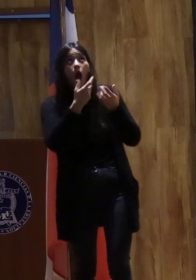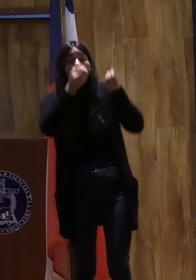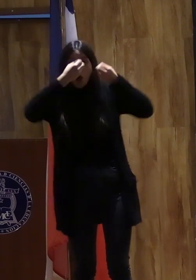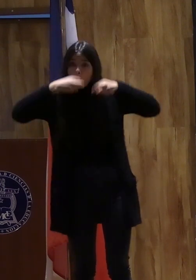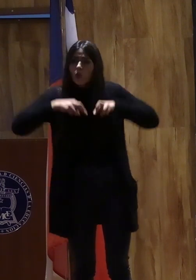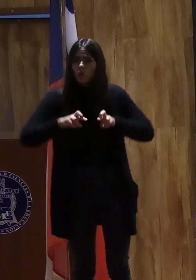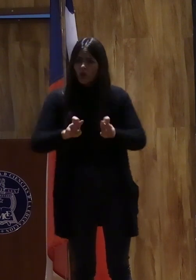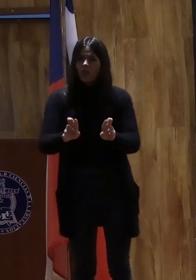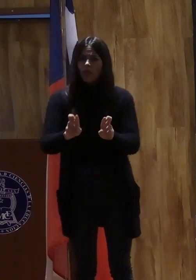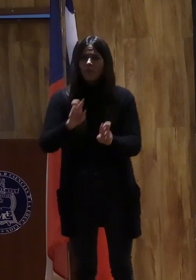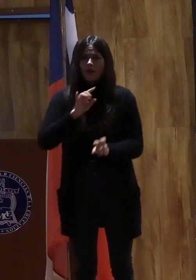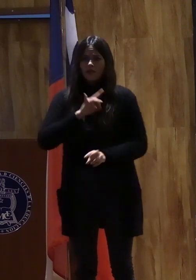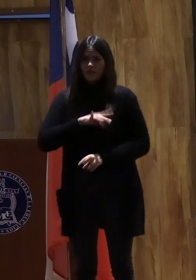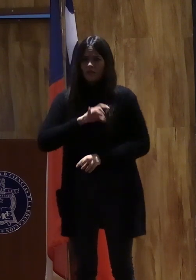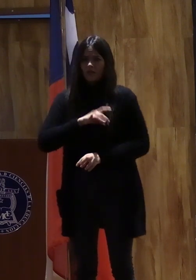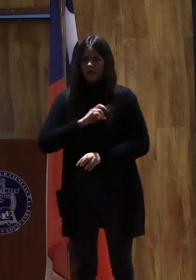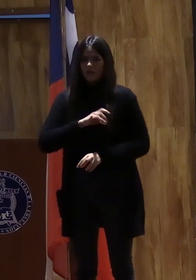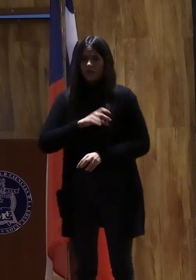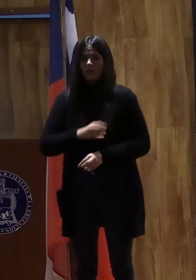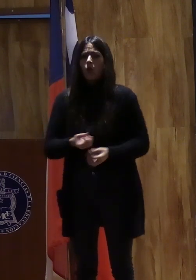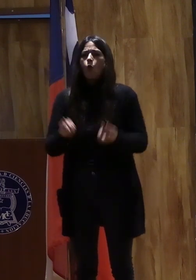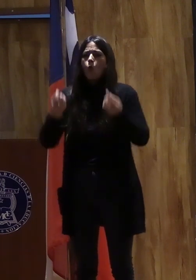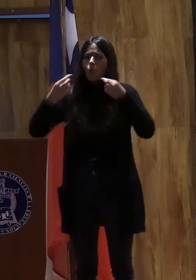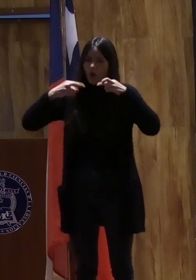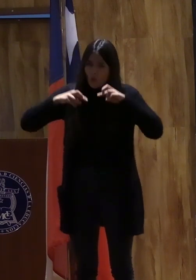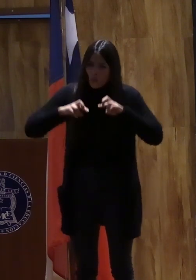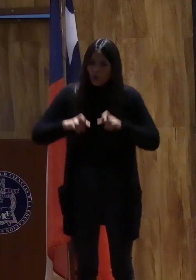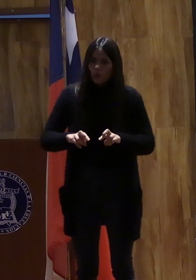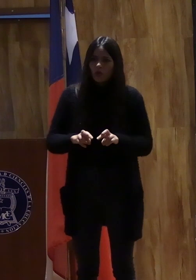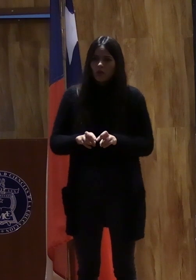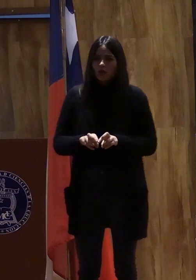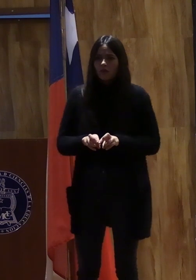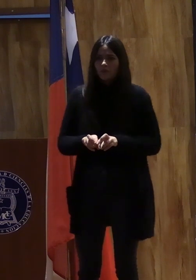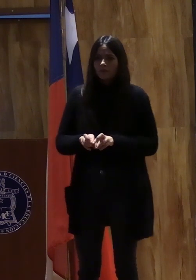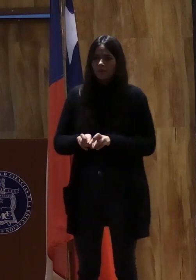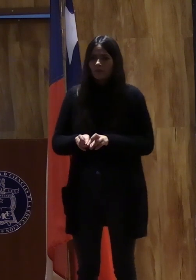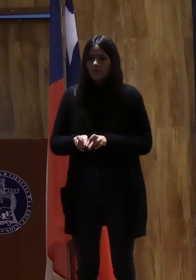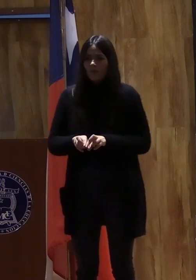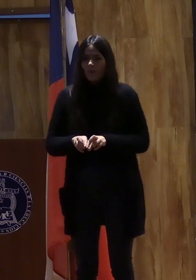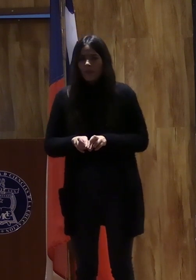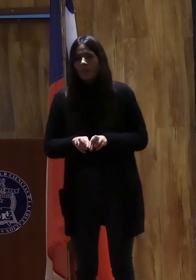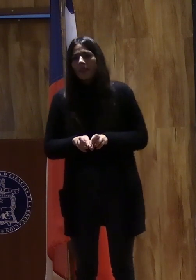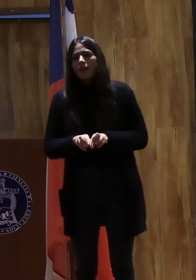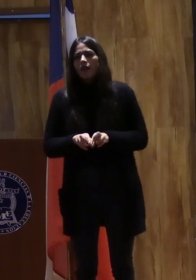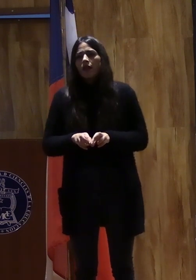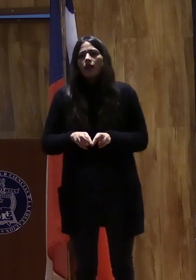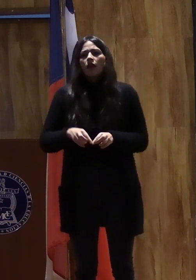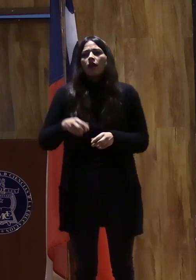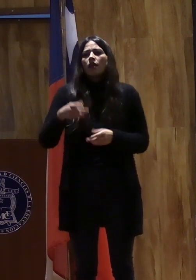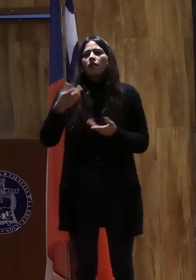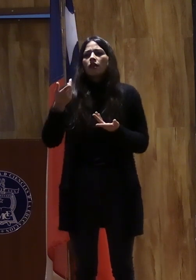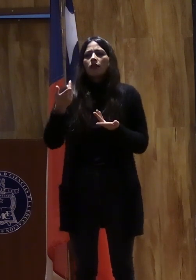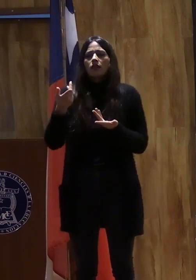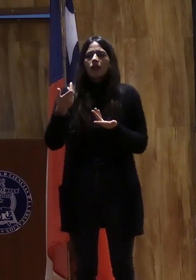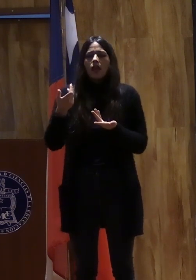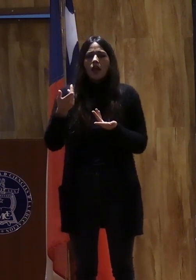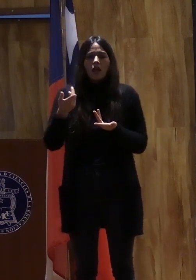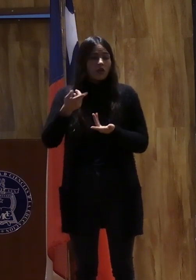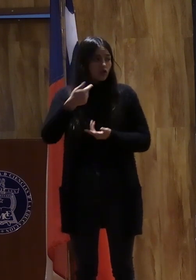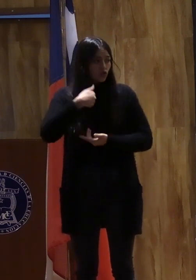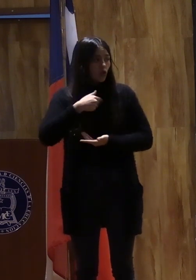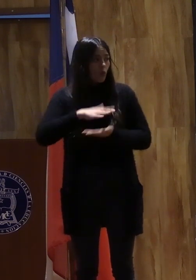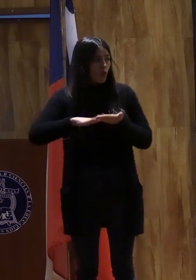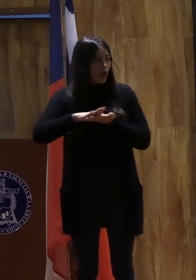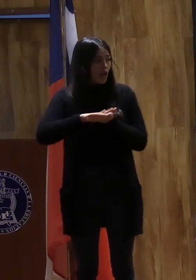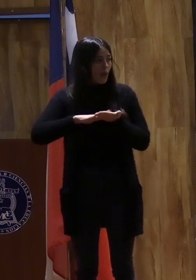para el país. El país tiene que aprovechar las oportunidades, y el país somos todos nosotros y hay que aprovecharlas de todas maneras. Yo por lo